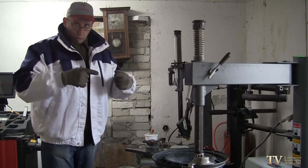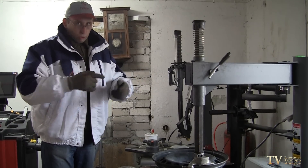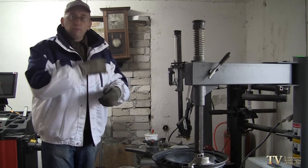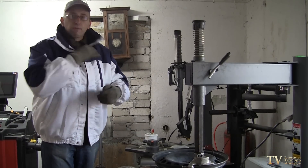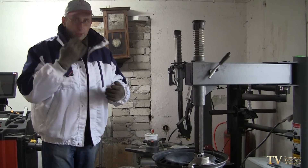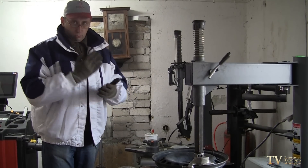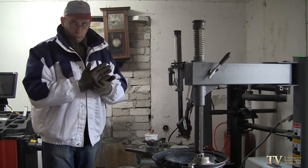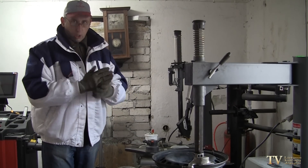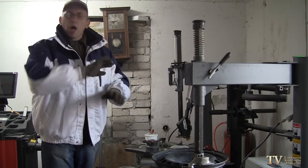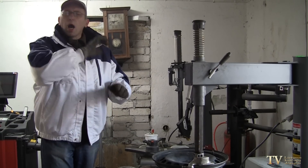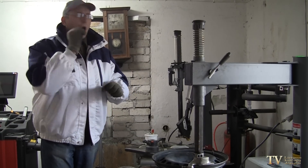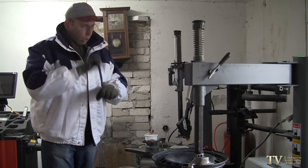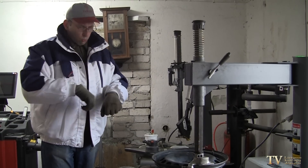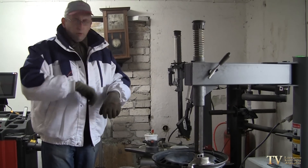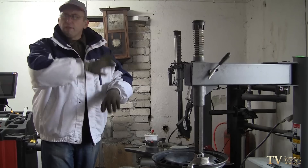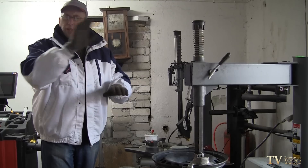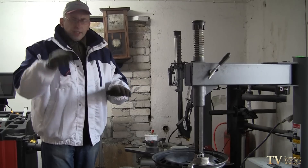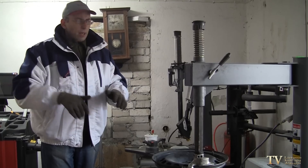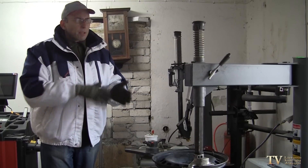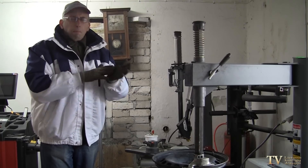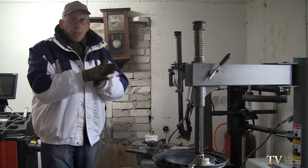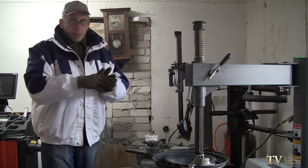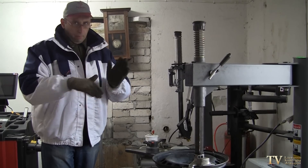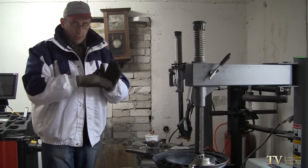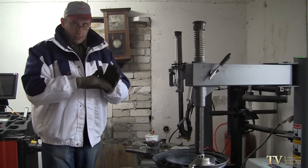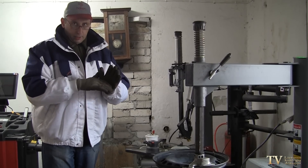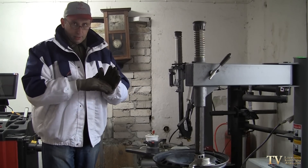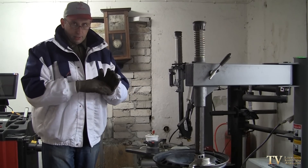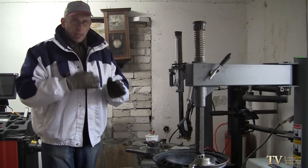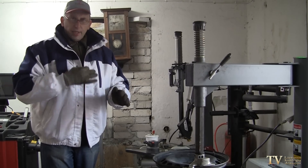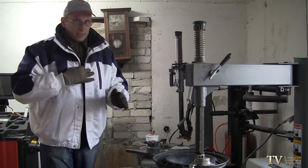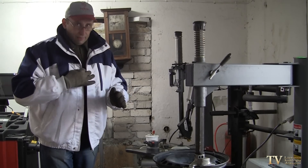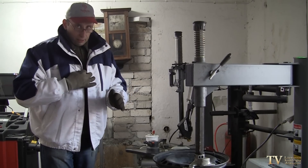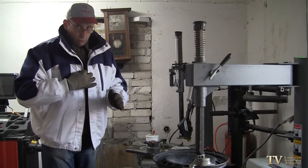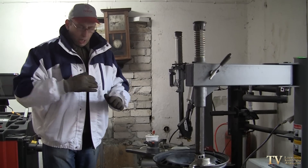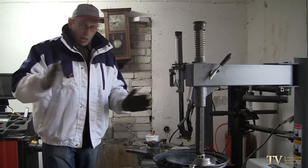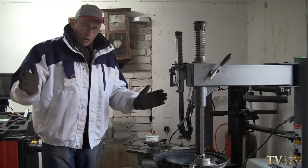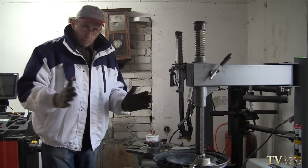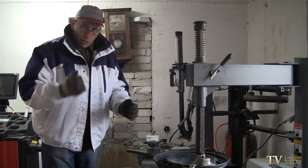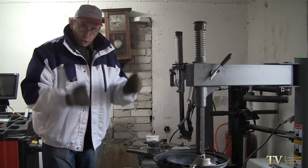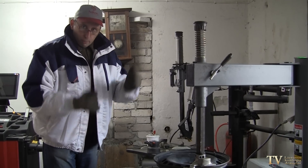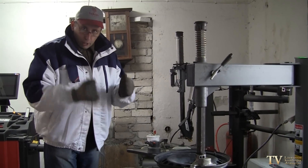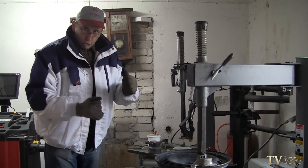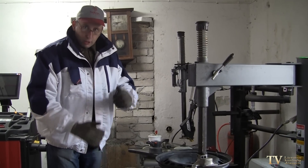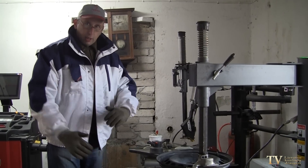staklės va turiu. Galiu visiems pilnai padėti, nesvarbu, ar maža mašina,